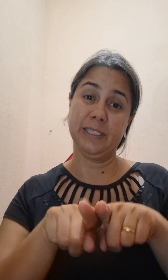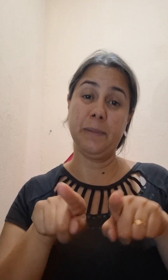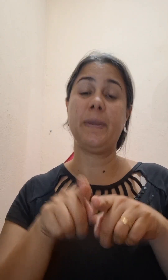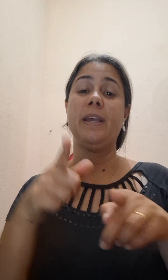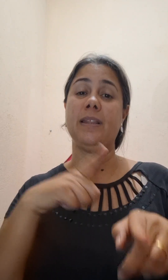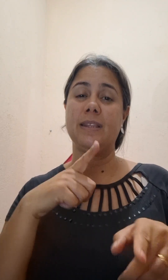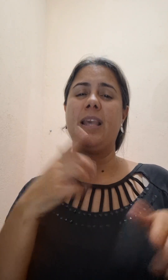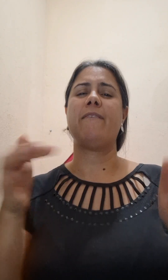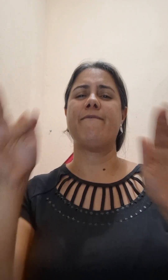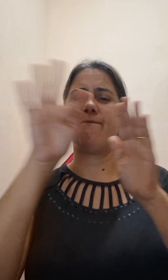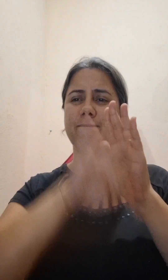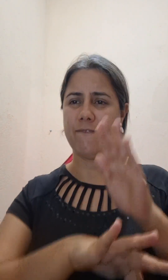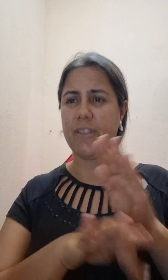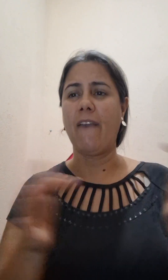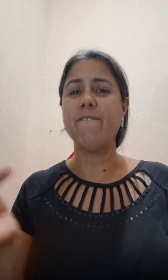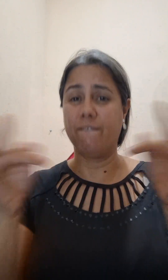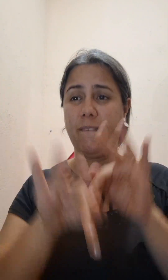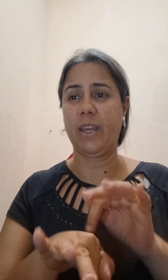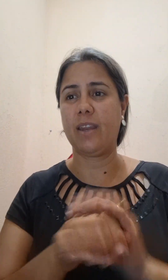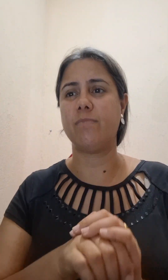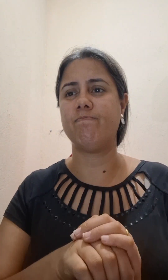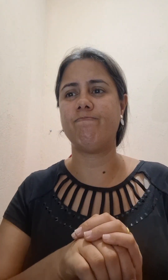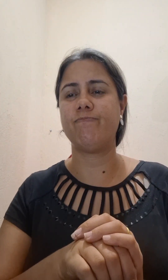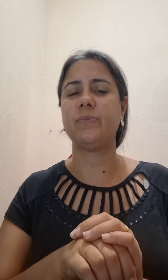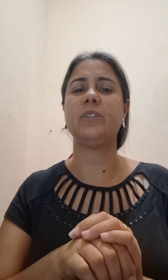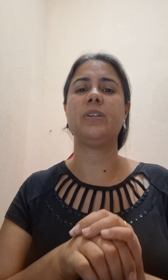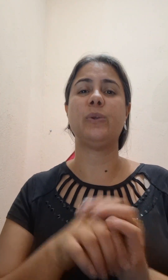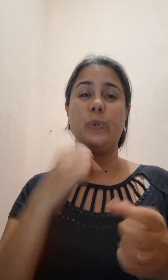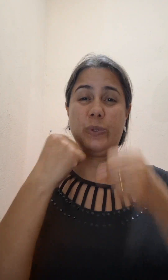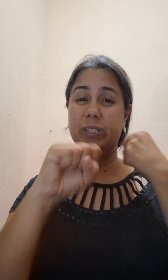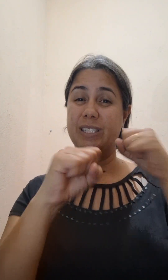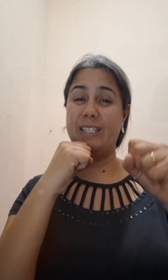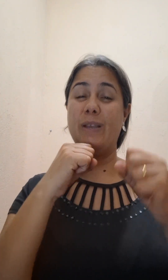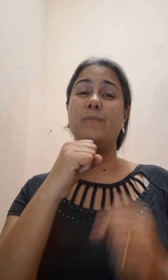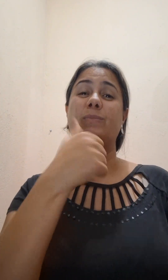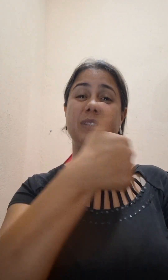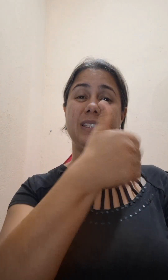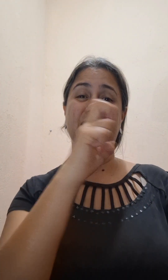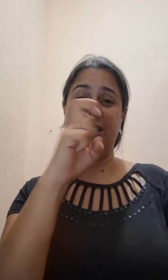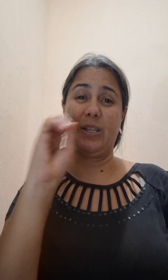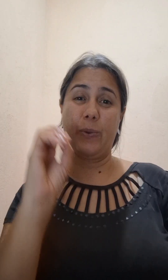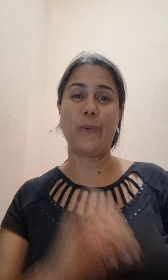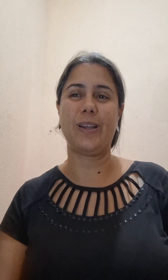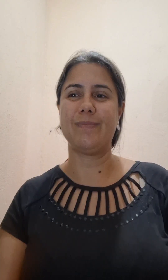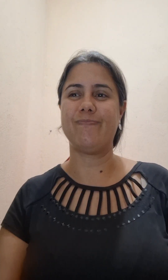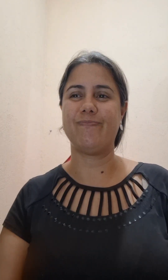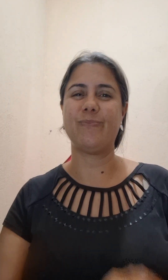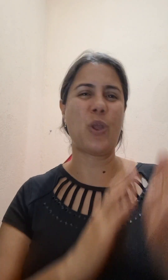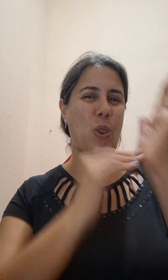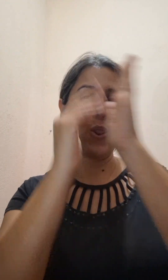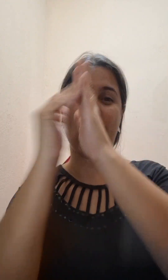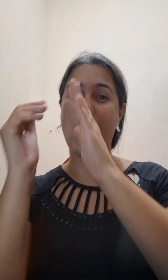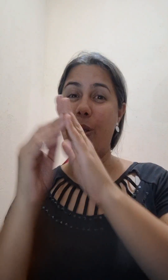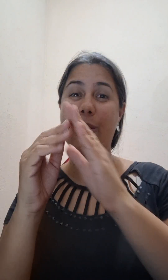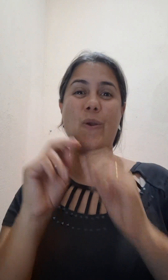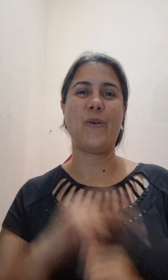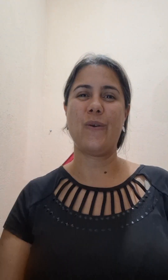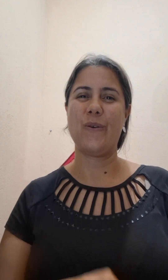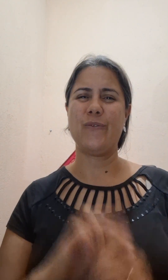Salmos de aleluia. E também tem a doxologia final, né, que é lá em o Salmo 150, que é o louvor universal,